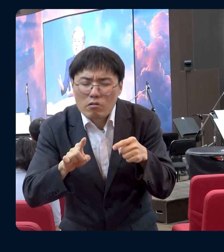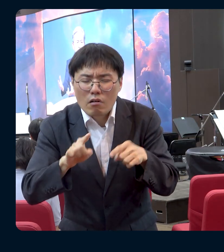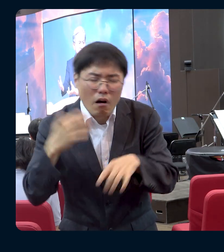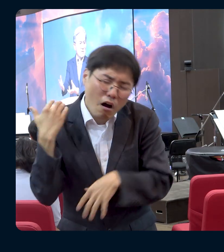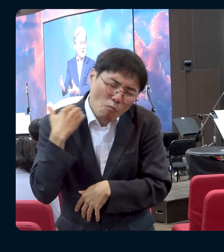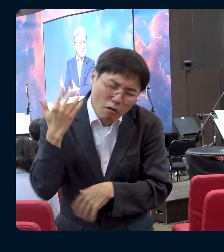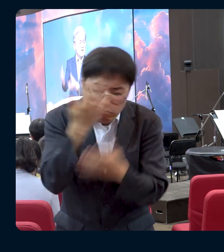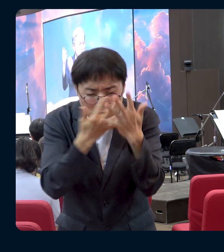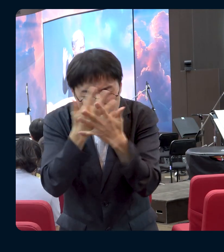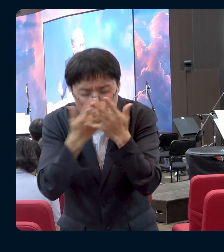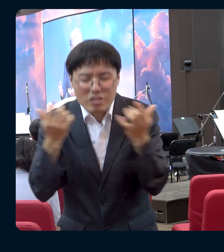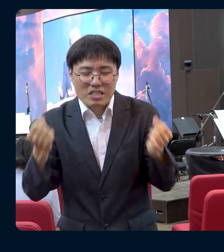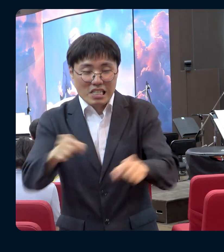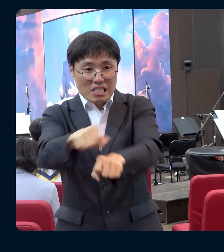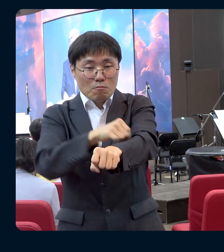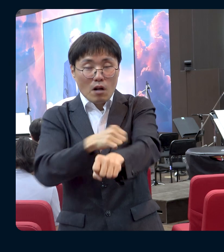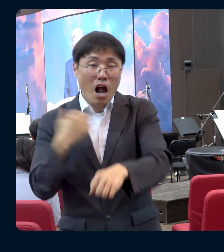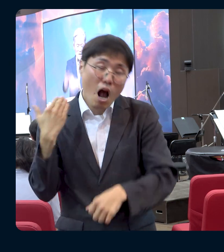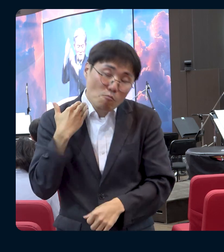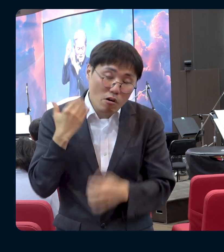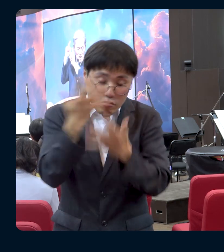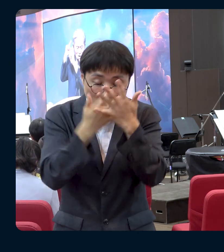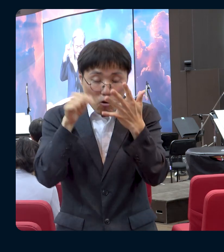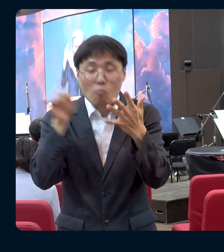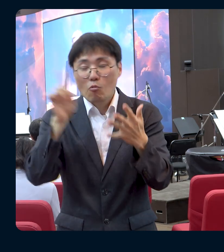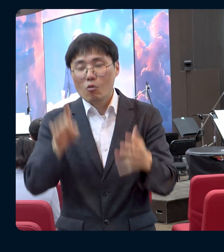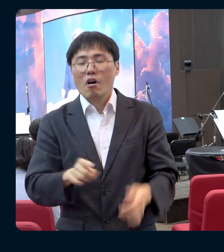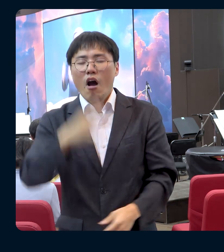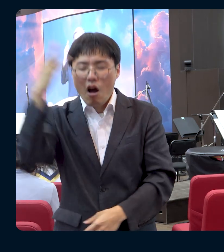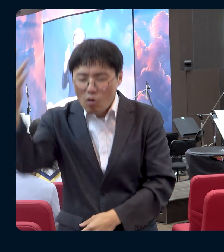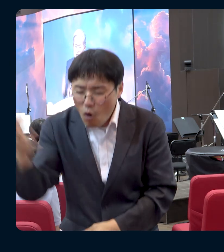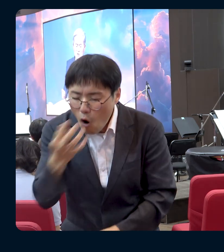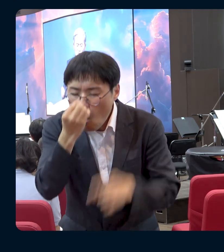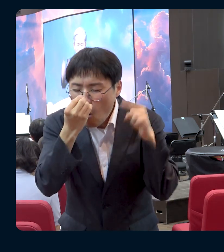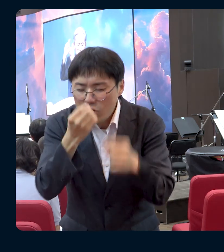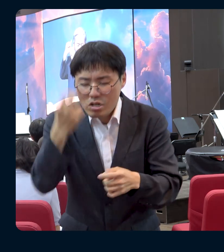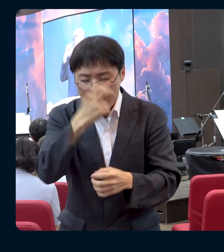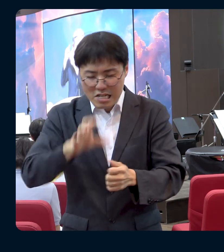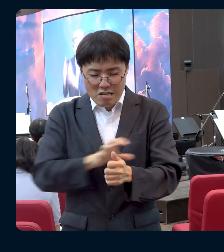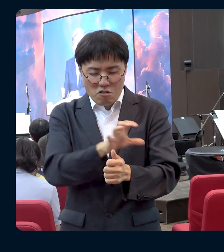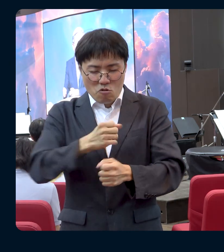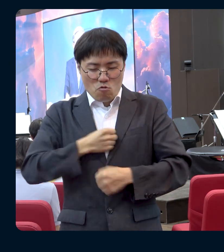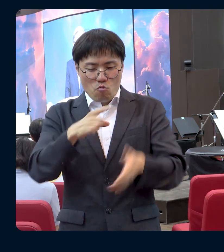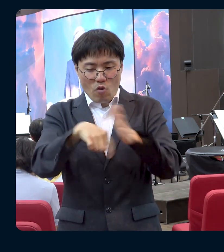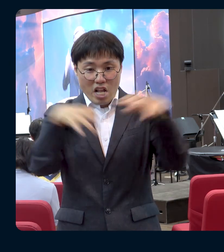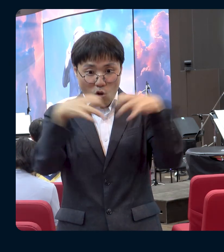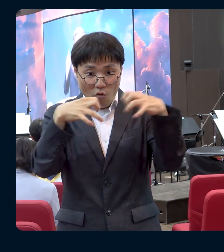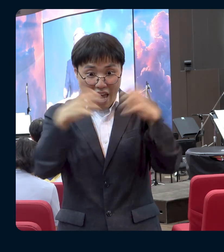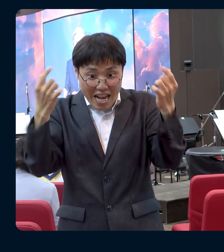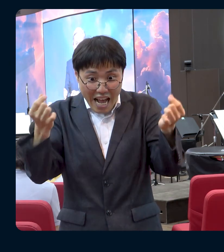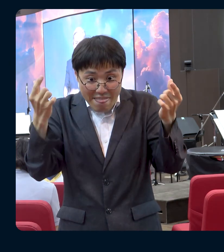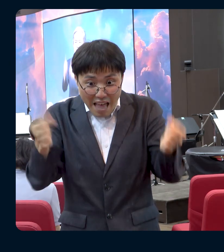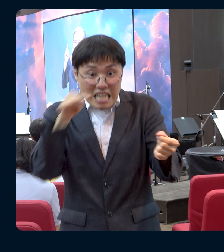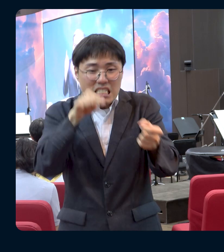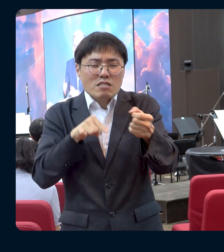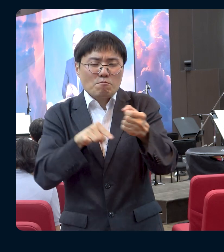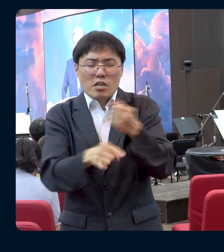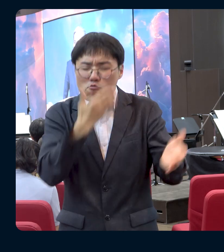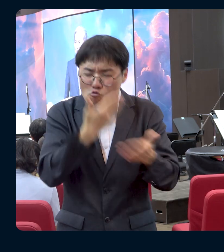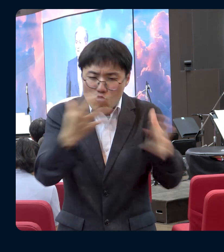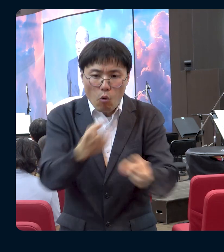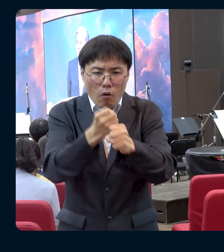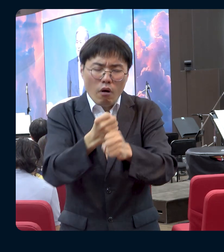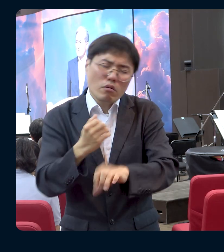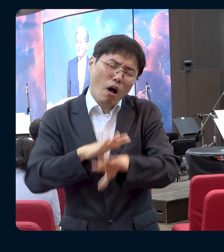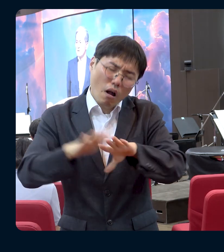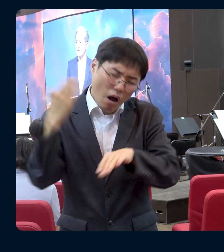어떤 데는 잘 안 보인다는 거예요. 특별히 뭐가 안 보이느냐? 예, 거룩을 지키기 위한 전쟁이라고 하는 그 영적 전쟁의